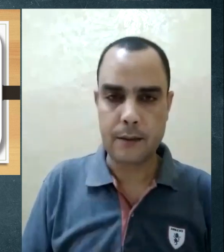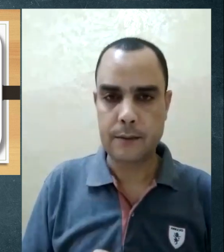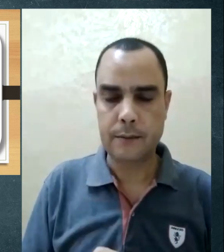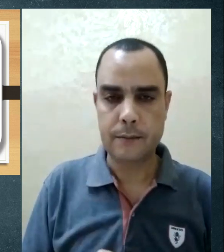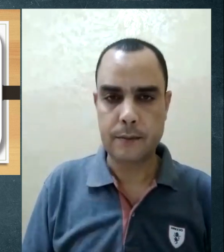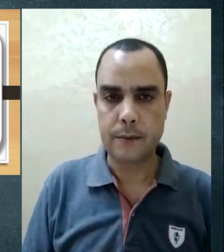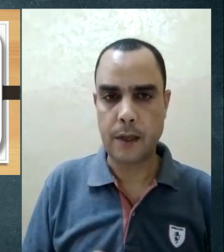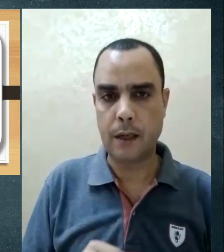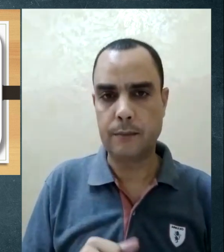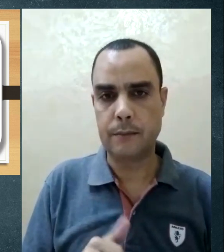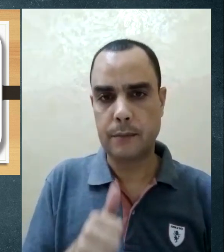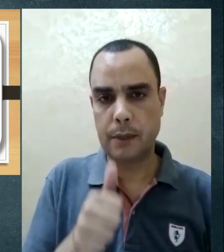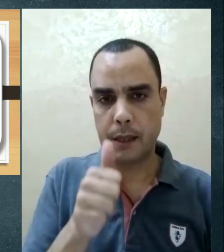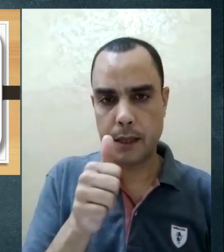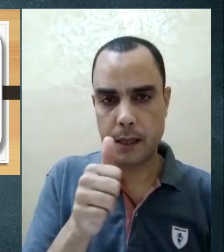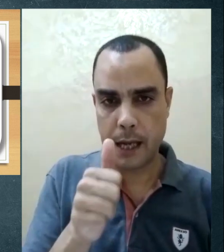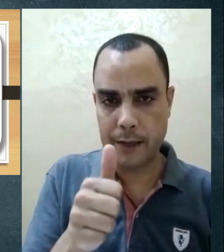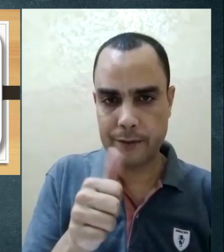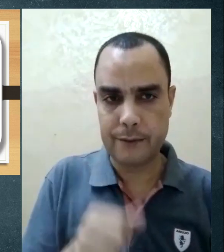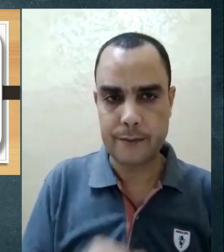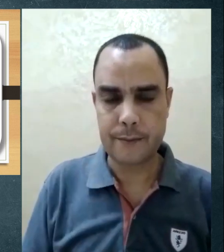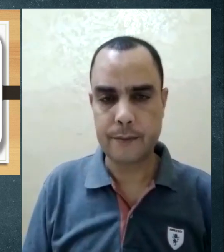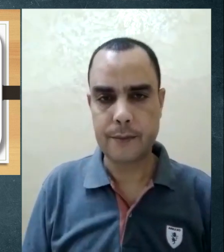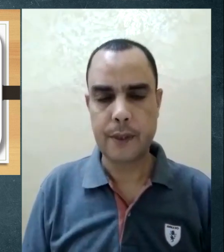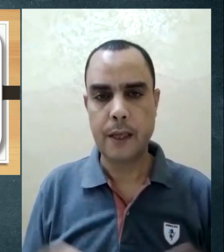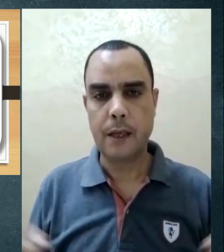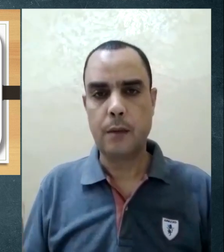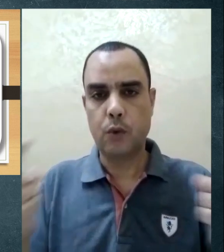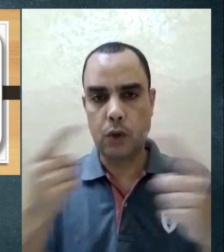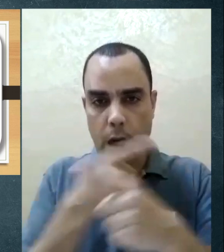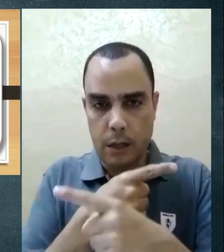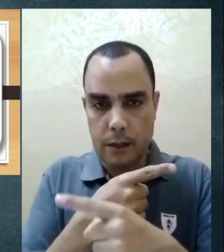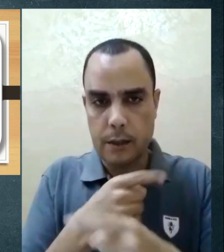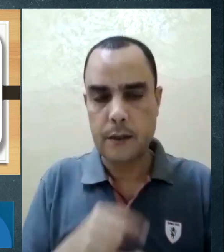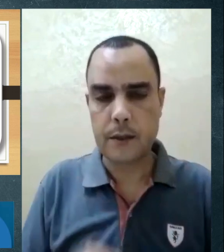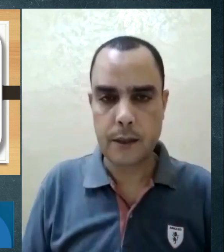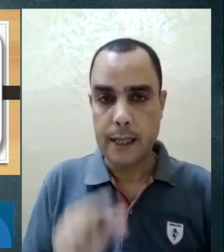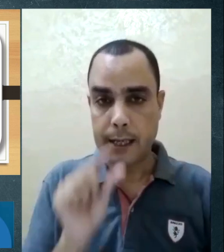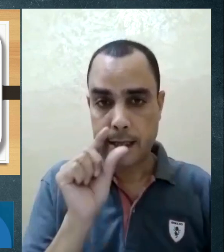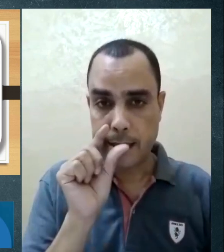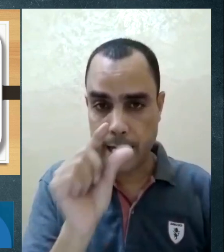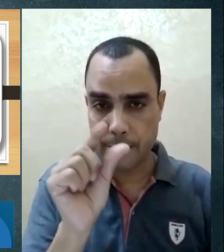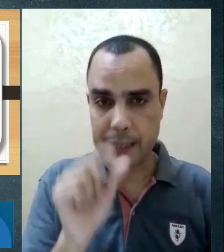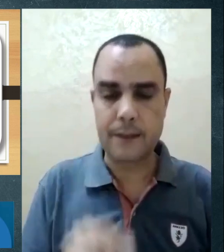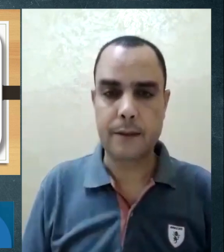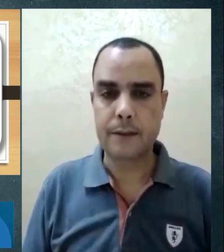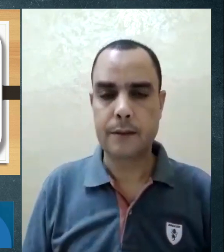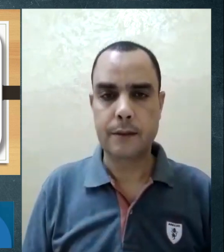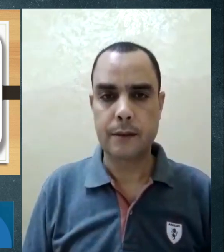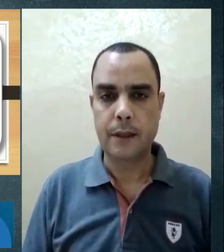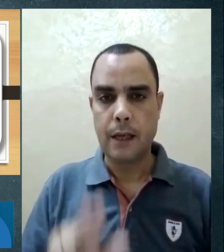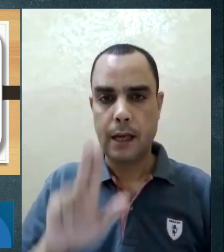السؤال رقم ألف مضاد كلمة